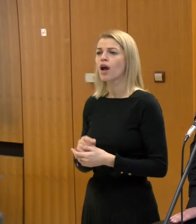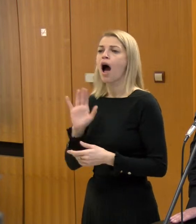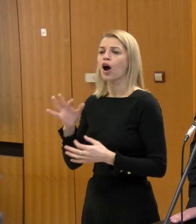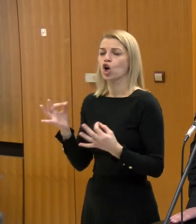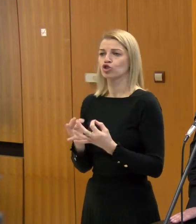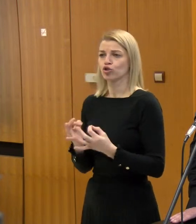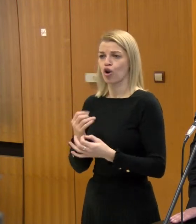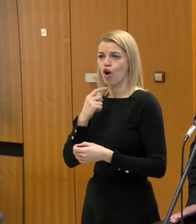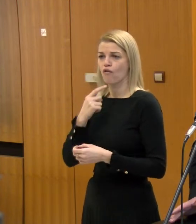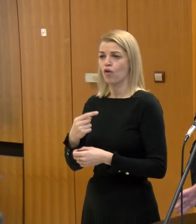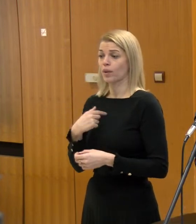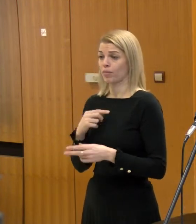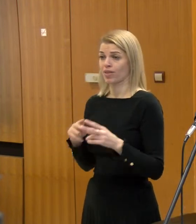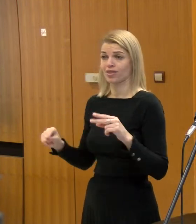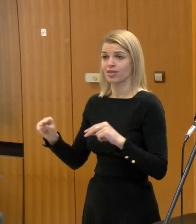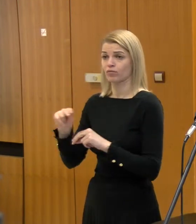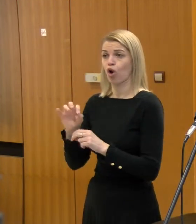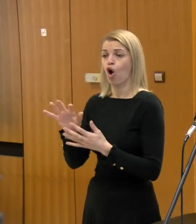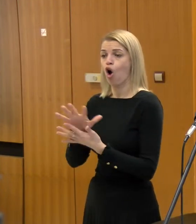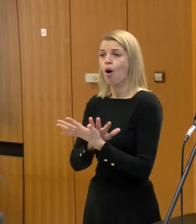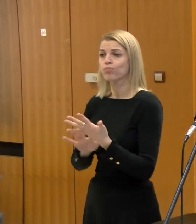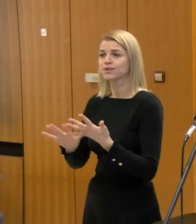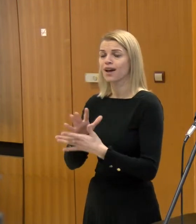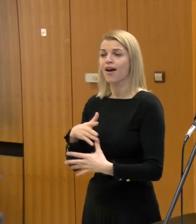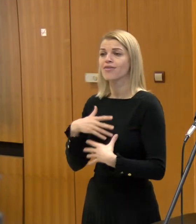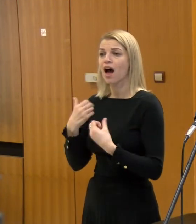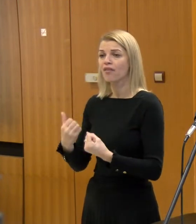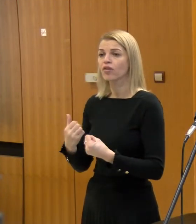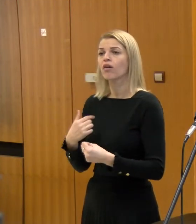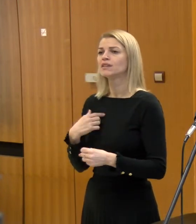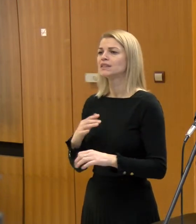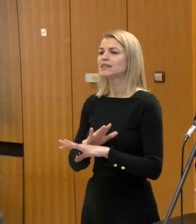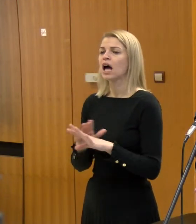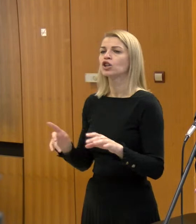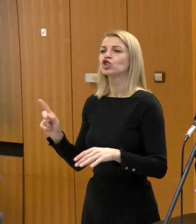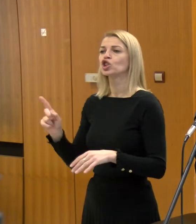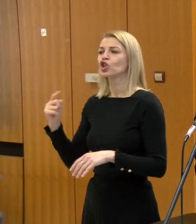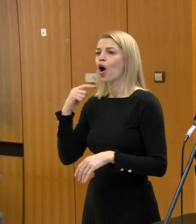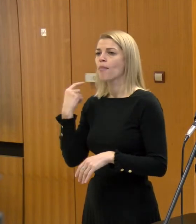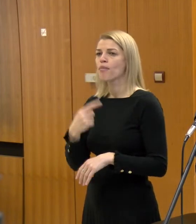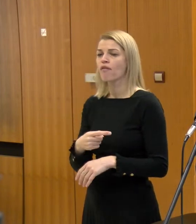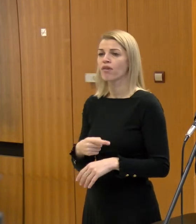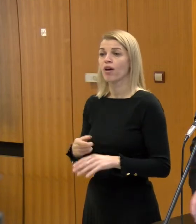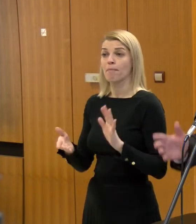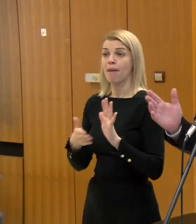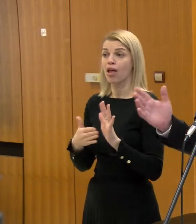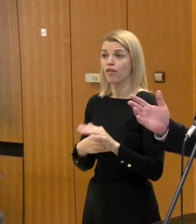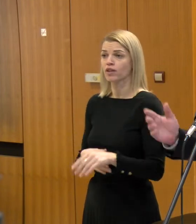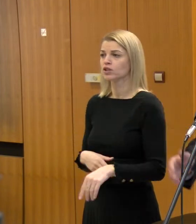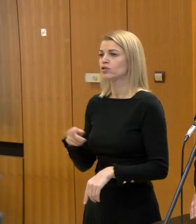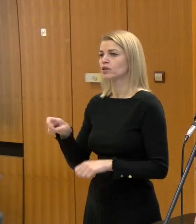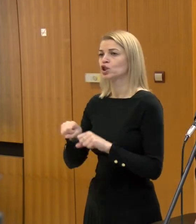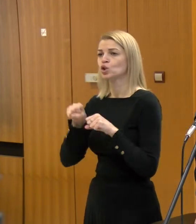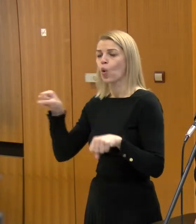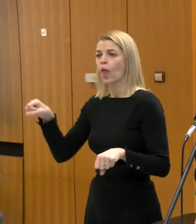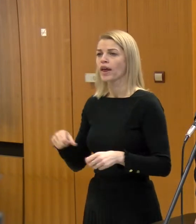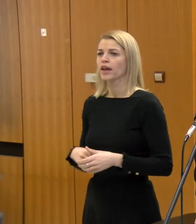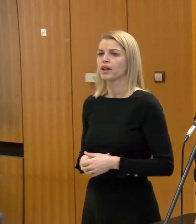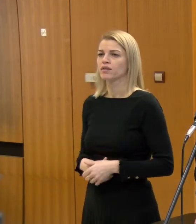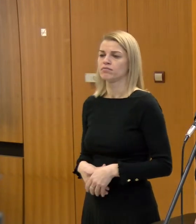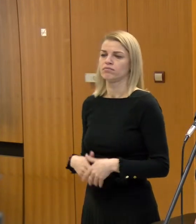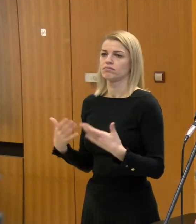hovorí. Že sa menej rozprávame o obsahu návrhu a nám úplne stačí, kto to povie. Povie to Matovič, povie to Sulík, povie